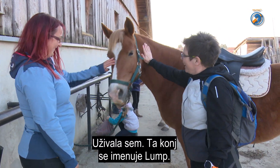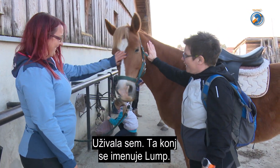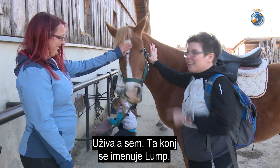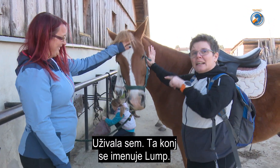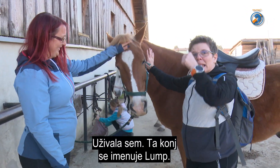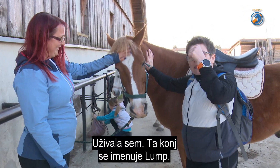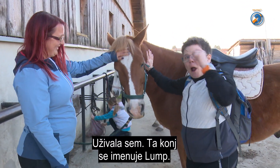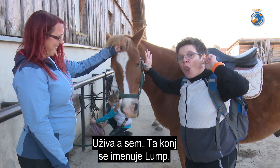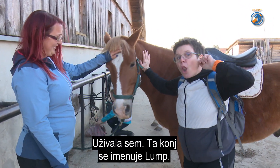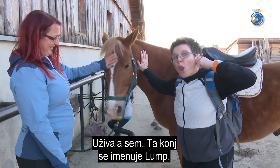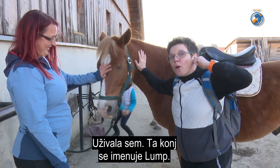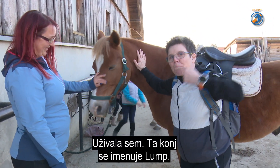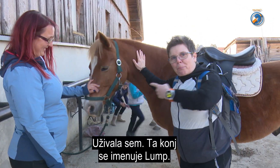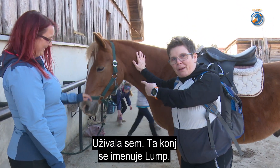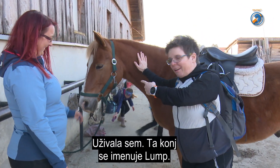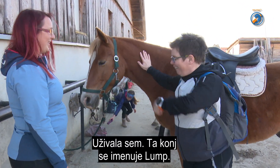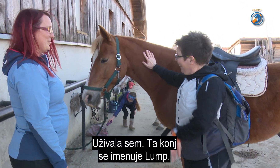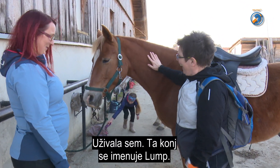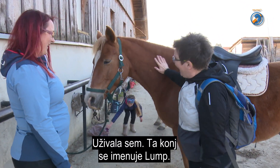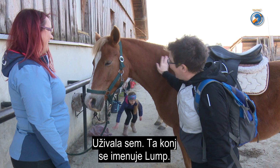Lahko gresta obe skupaj.